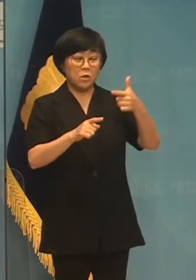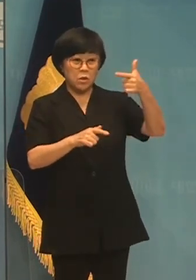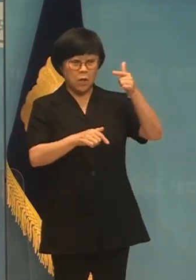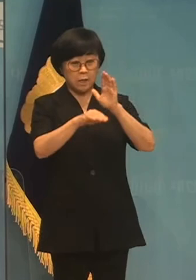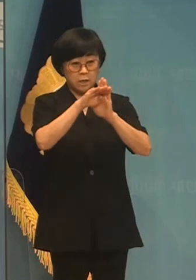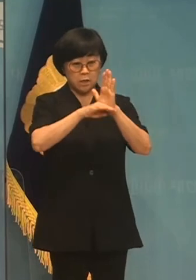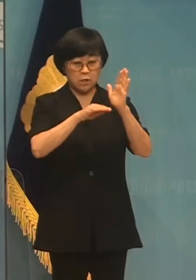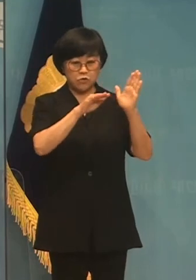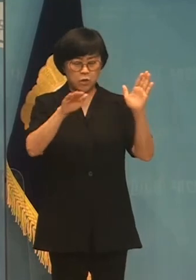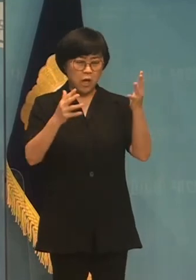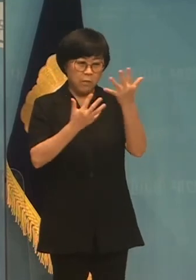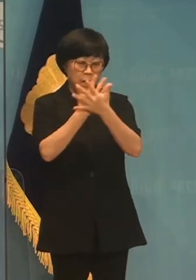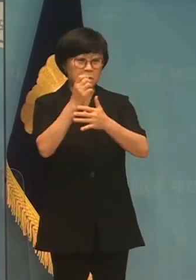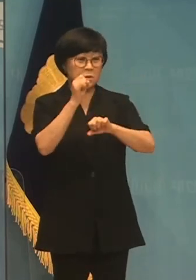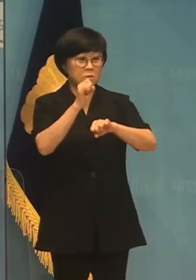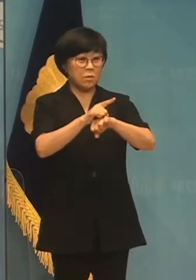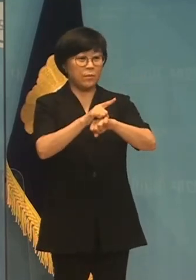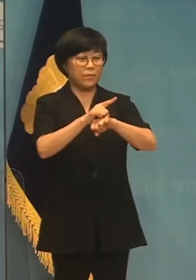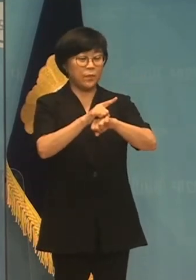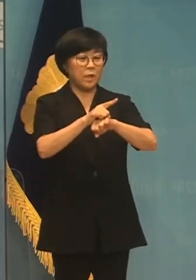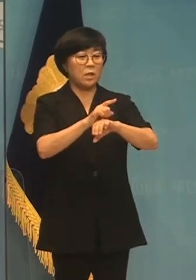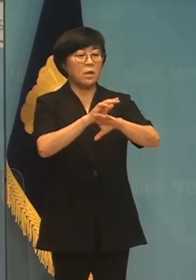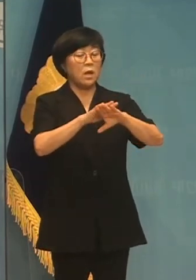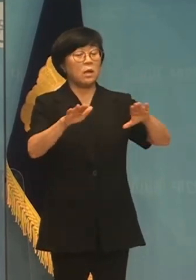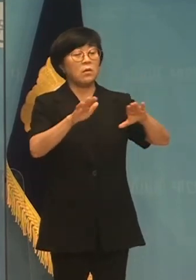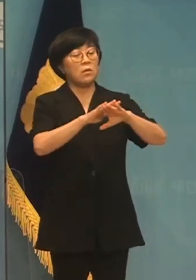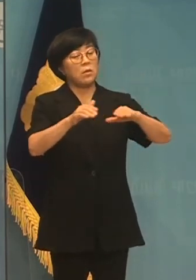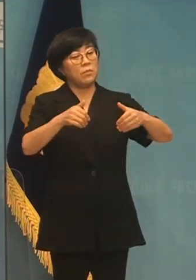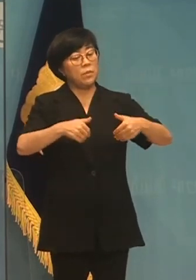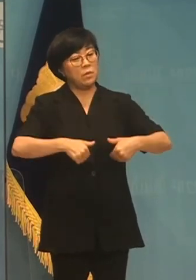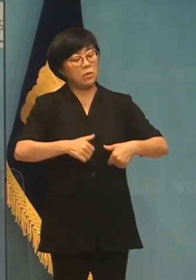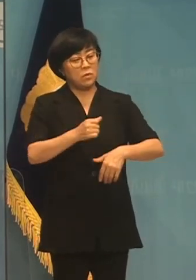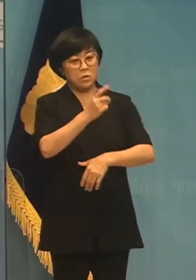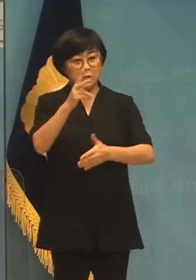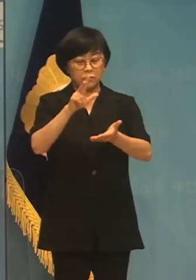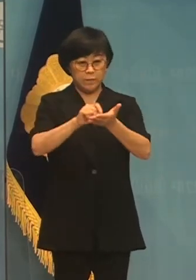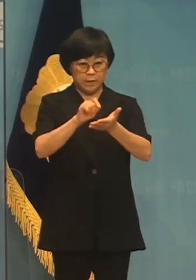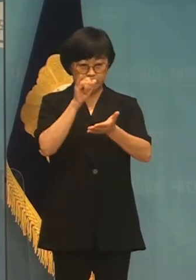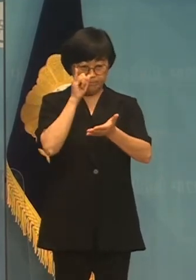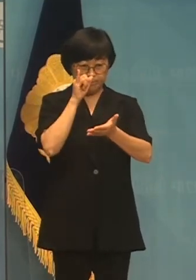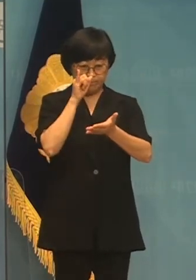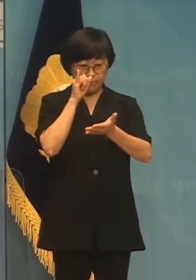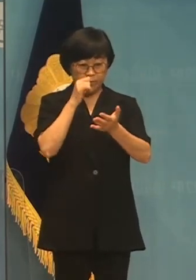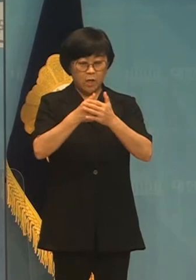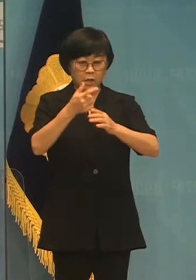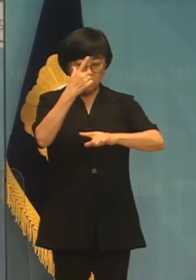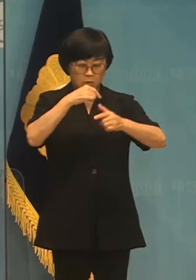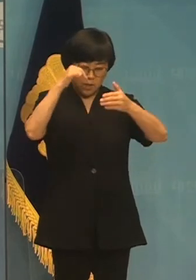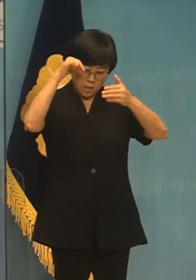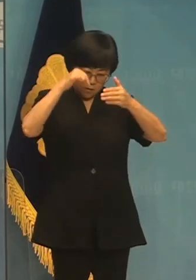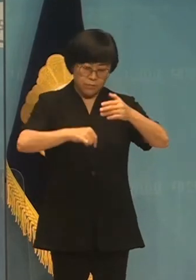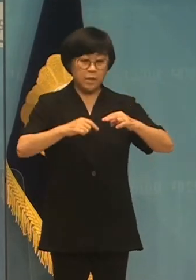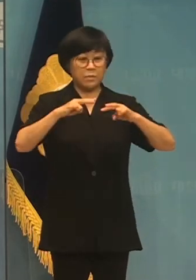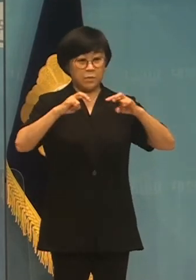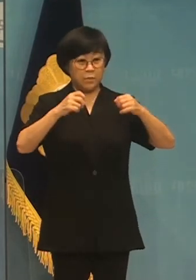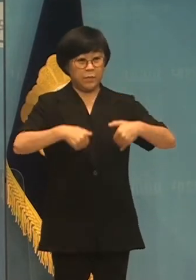6가지 기준의 보호성 문제도 해소해야 할 것 등 여러 문제점에 대해 심도 깊게 다뤄야 할